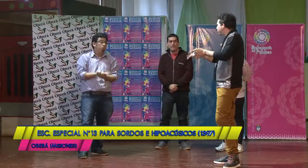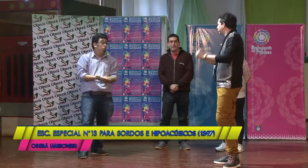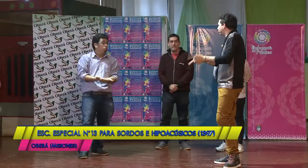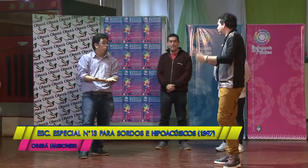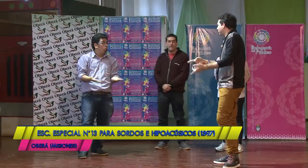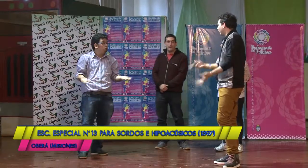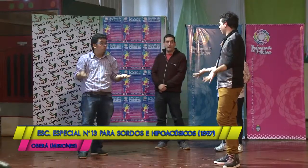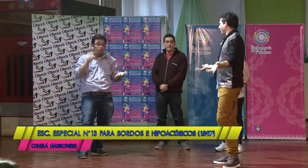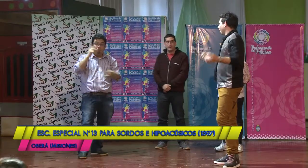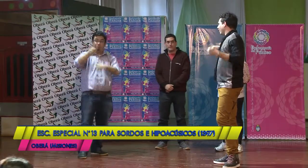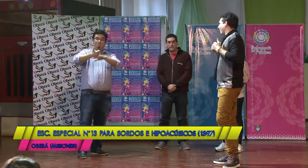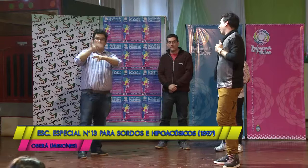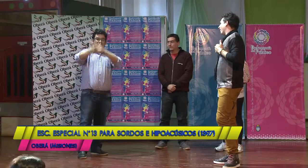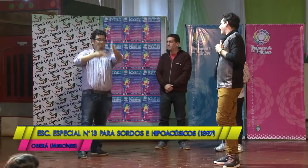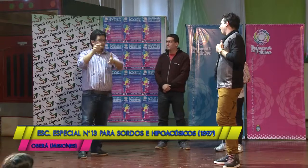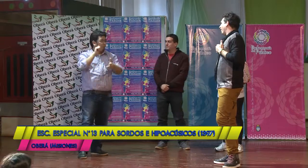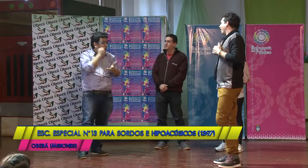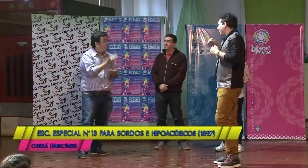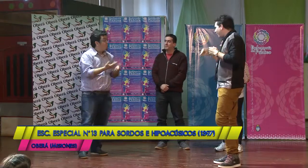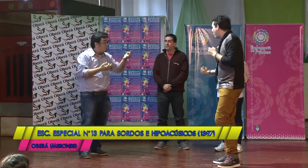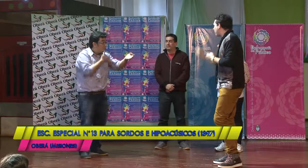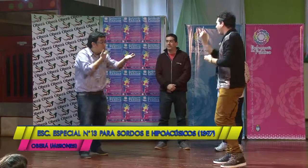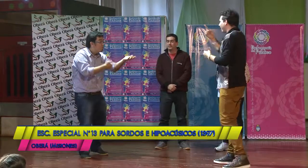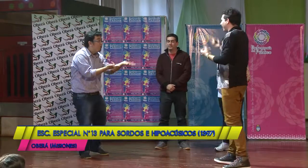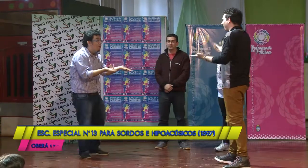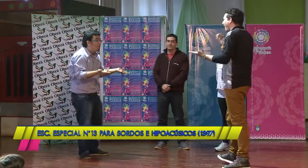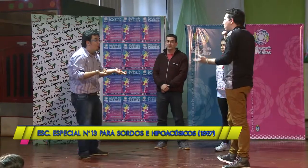raro, estamos acostumbrados a que todo el tiempo todos hablen, pero la verdad que ahora estén hablando en lengua de señas. Mirá, es